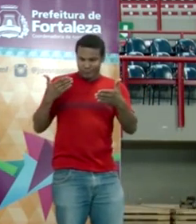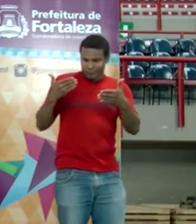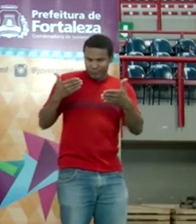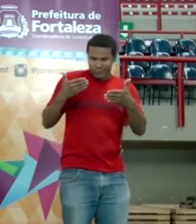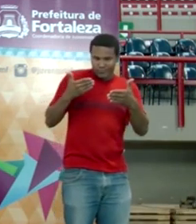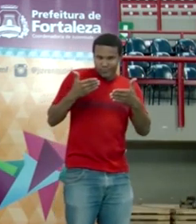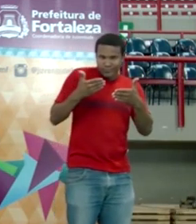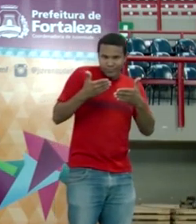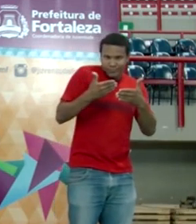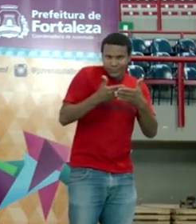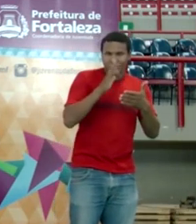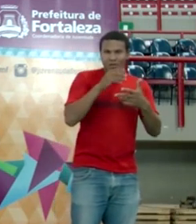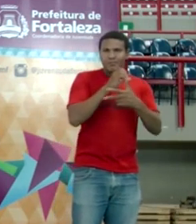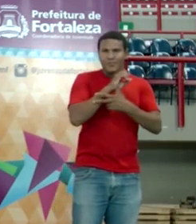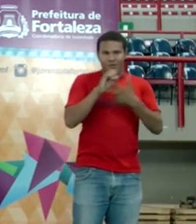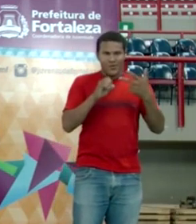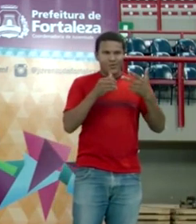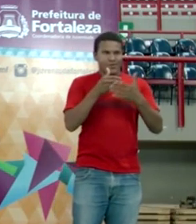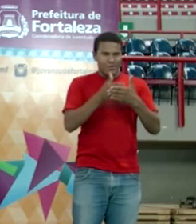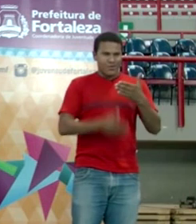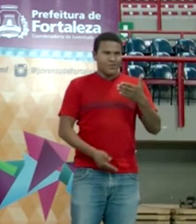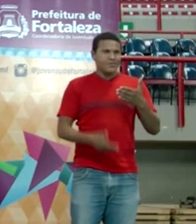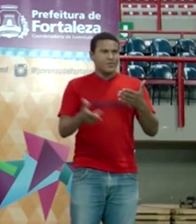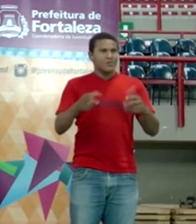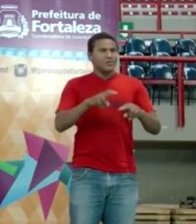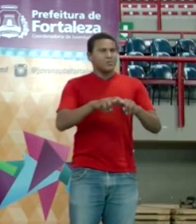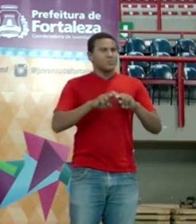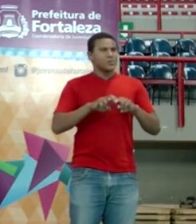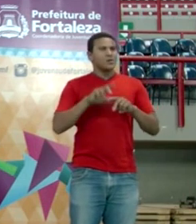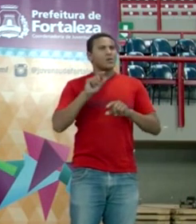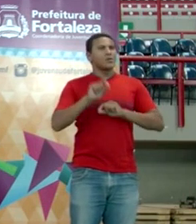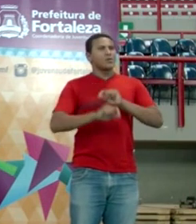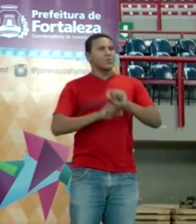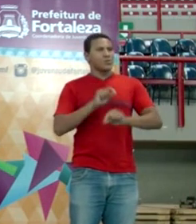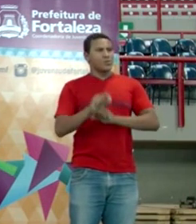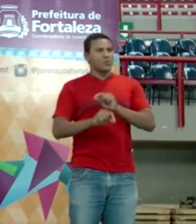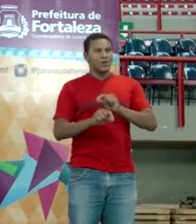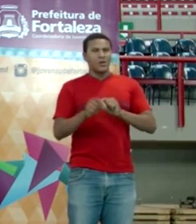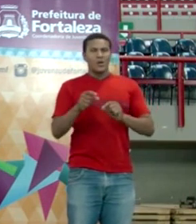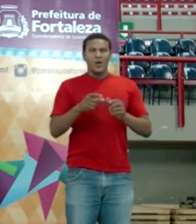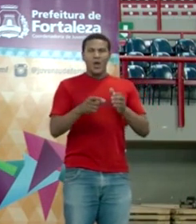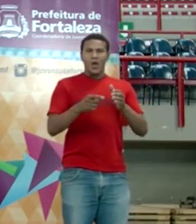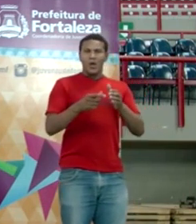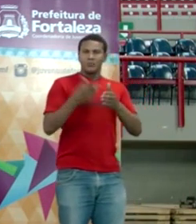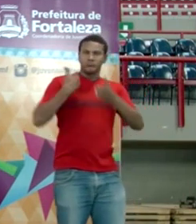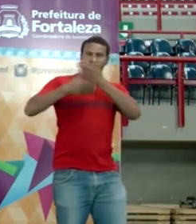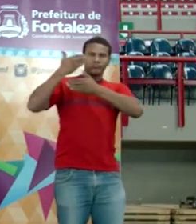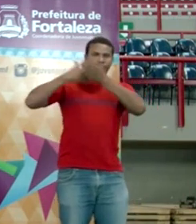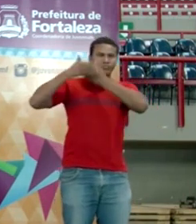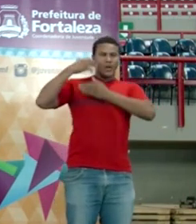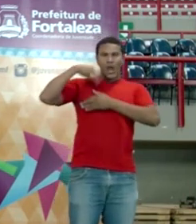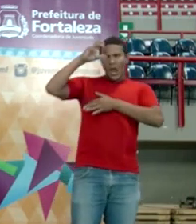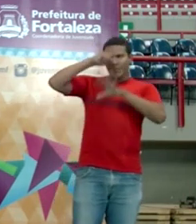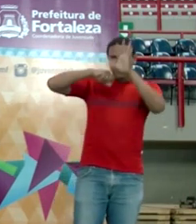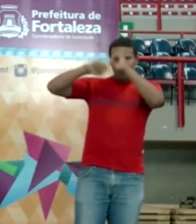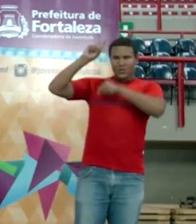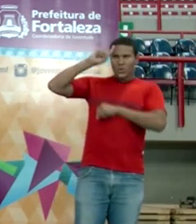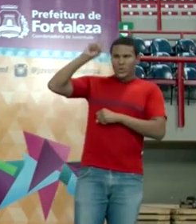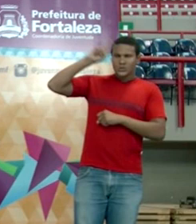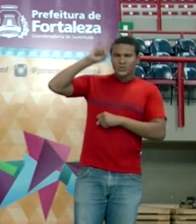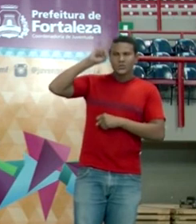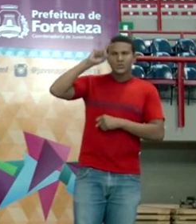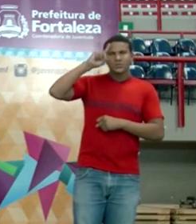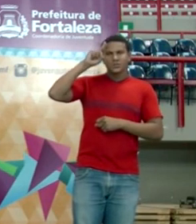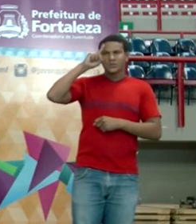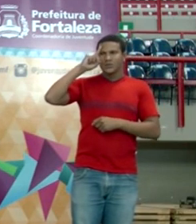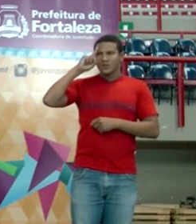no nosso objetivo, é justificar aquilo que nós aprendemos no nosso cotidiano e também